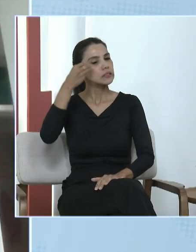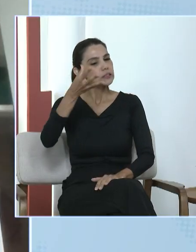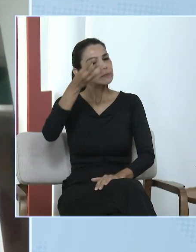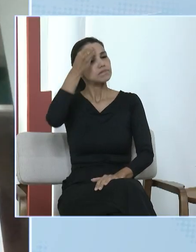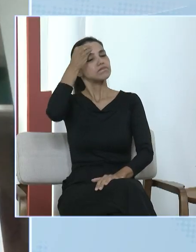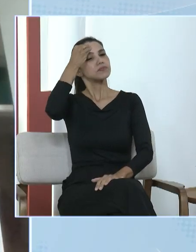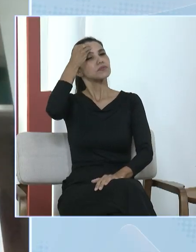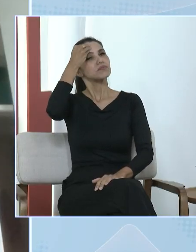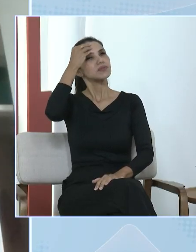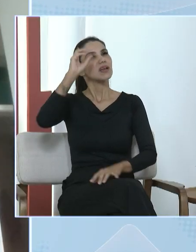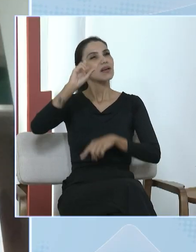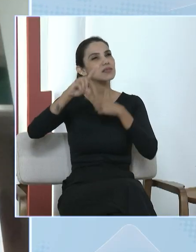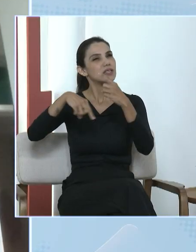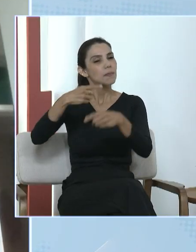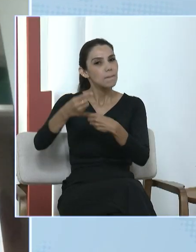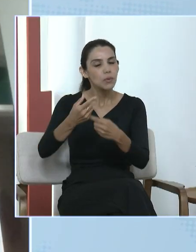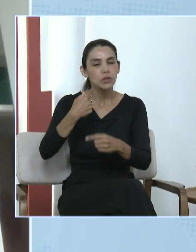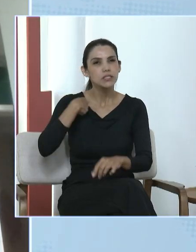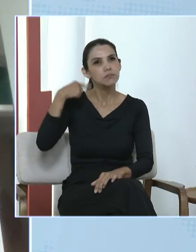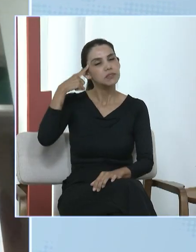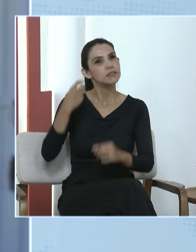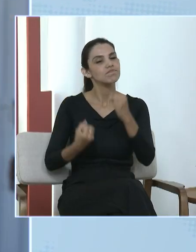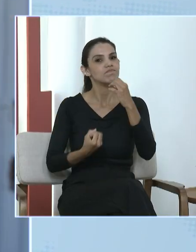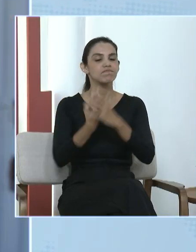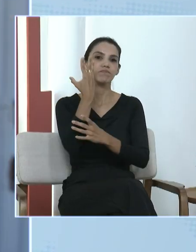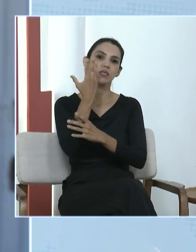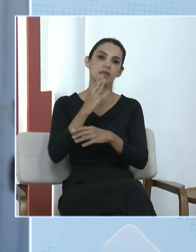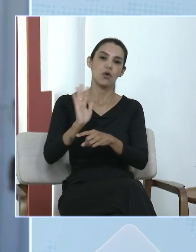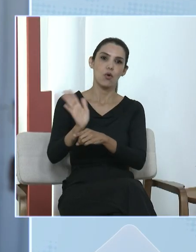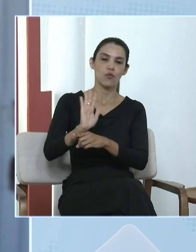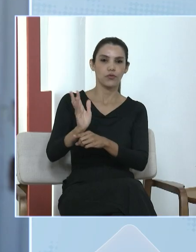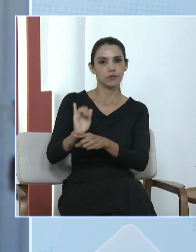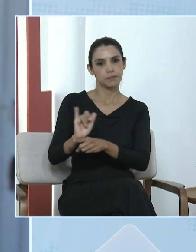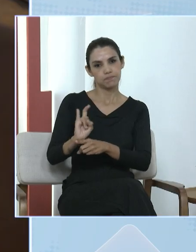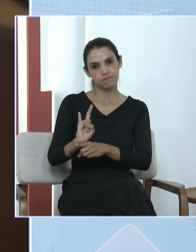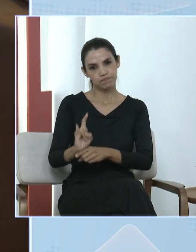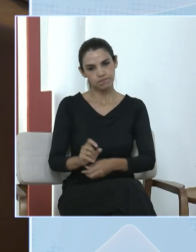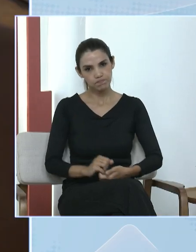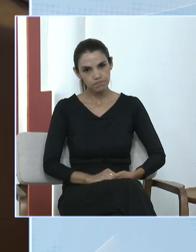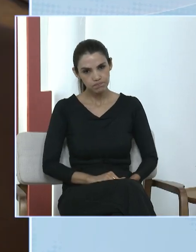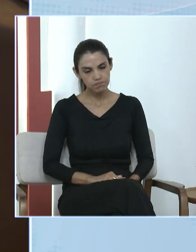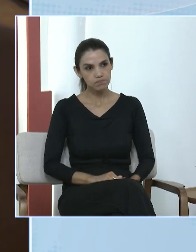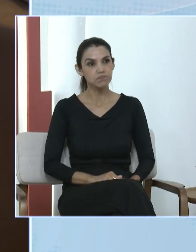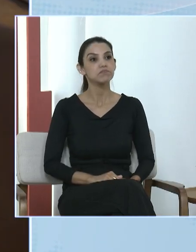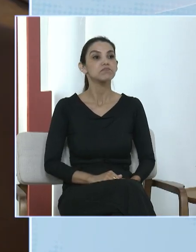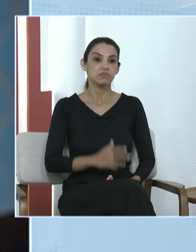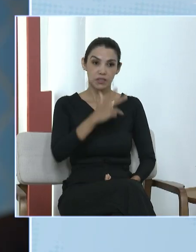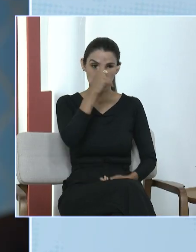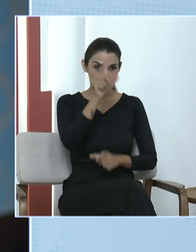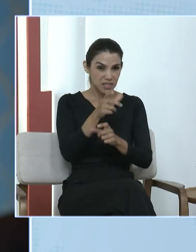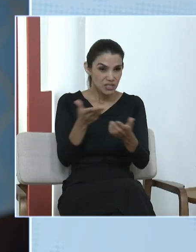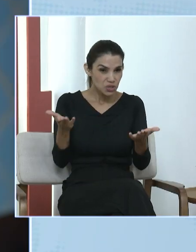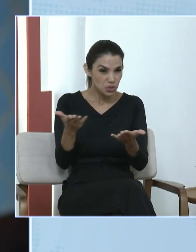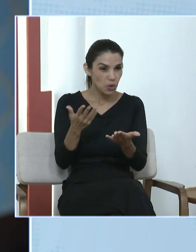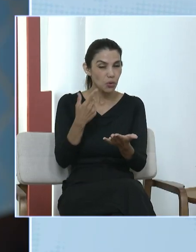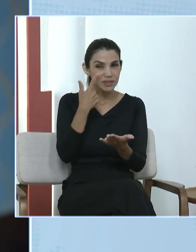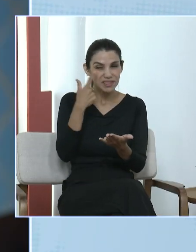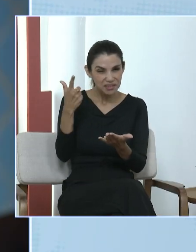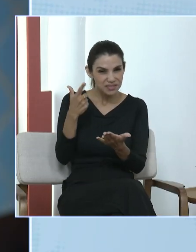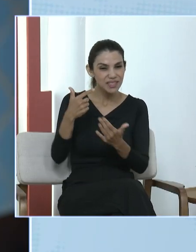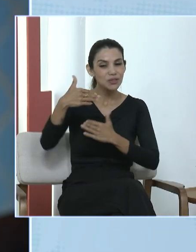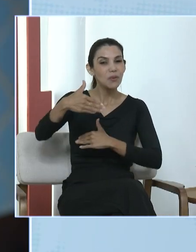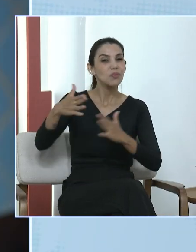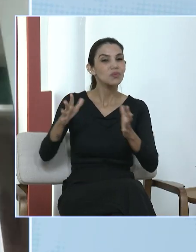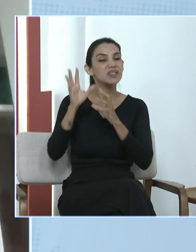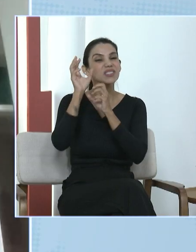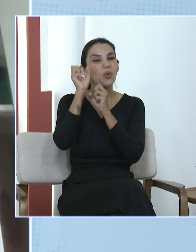resgatei essas memórias para fazer o filme. Quem vivia em espaços como esse normalmente tinha a mesma cor e gênero,